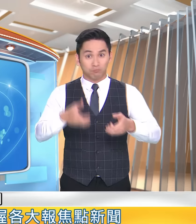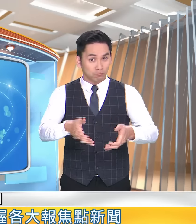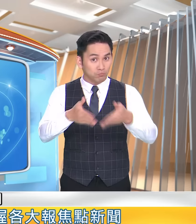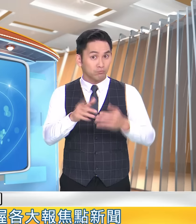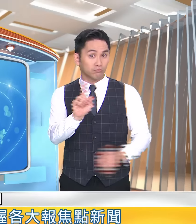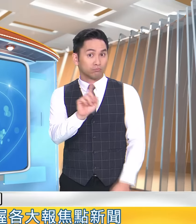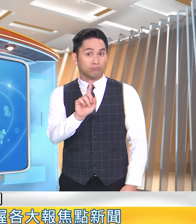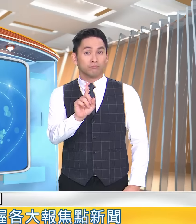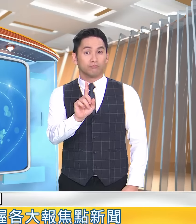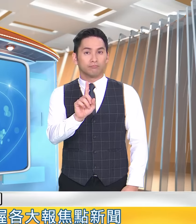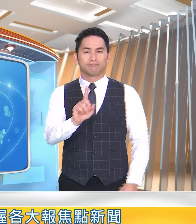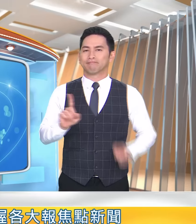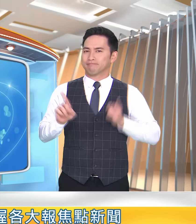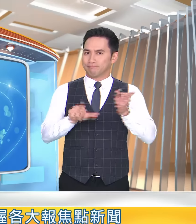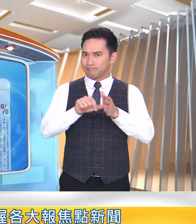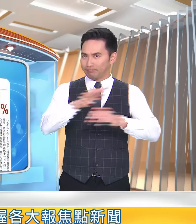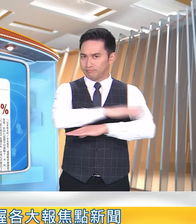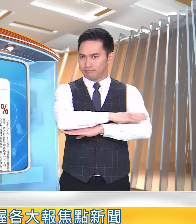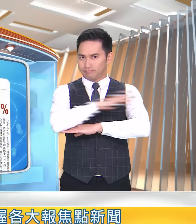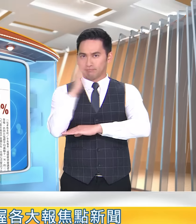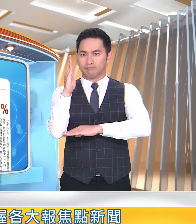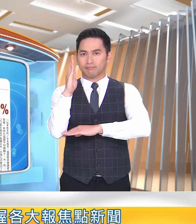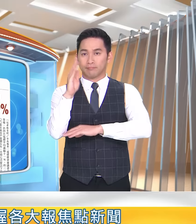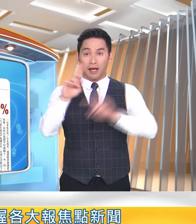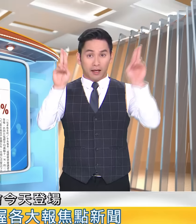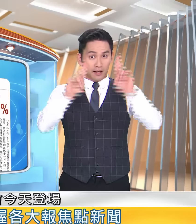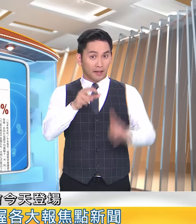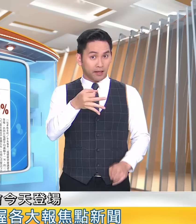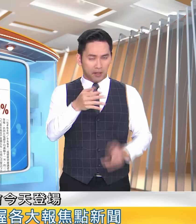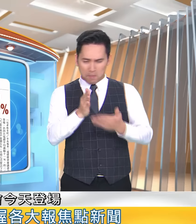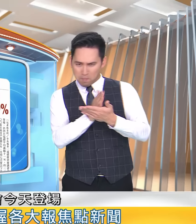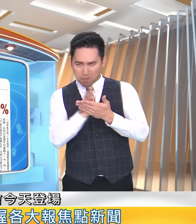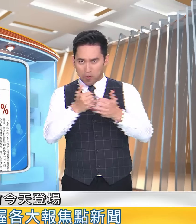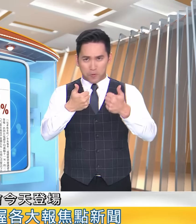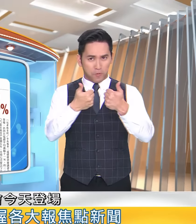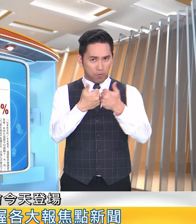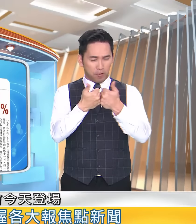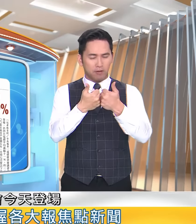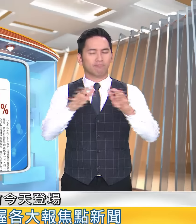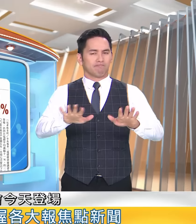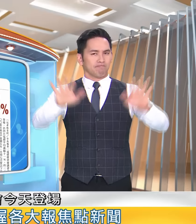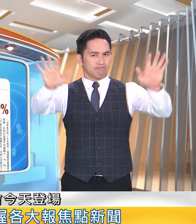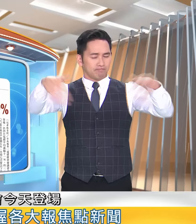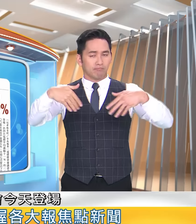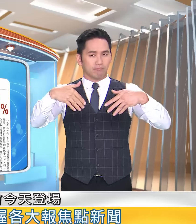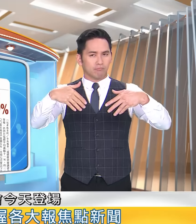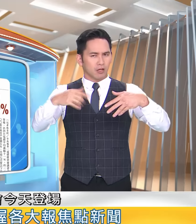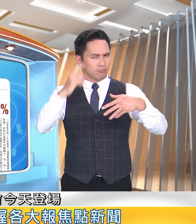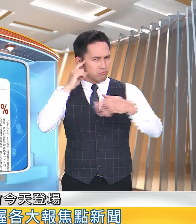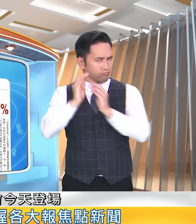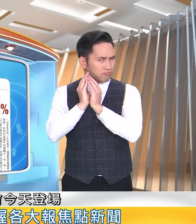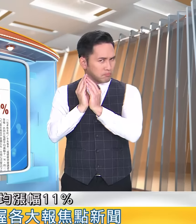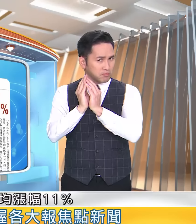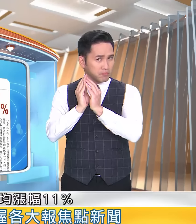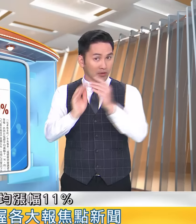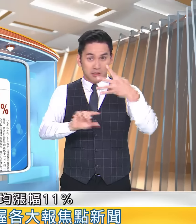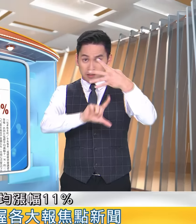看到。自由时报报道，电价费率审议会今天登场，估计4月电